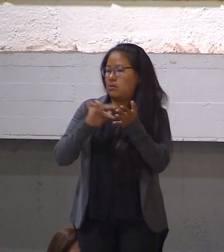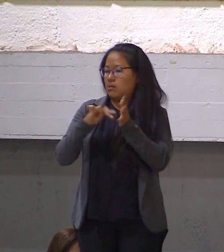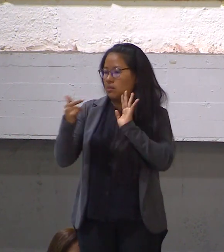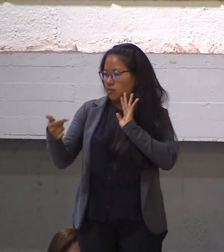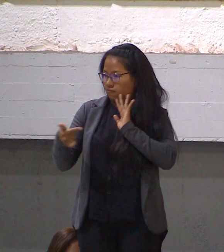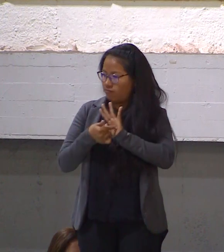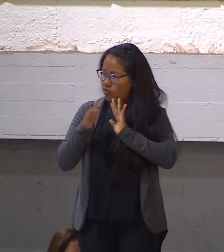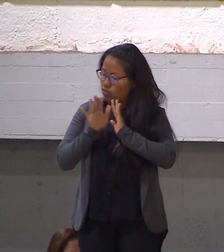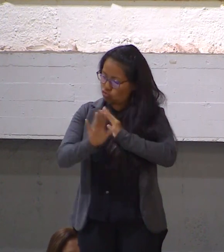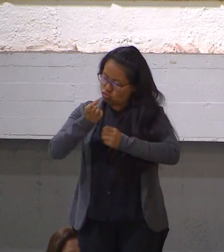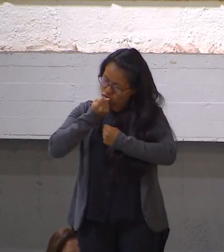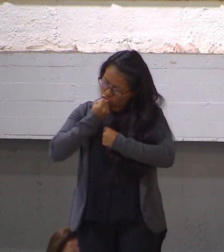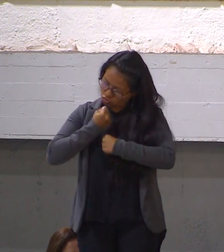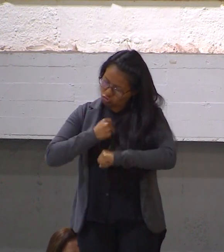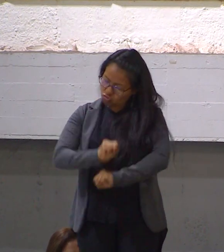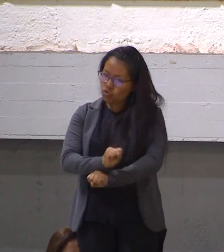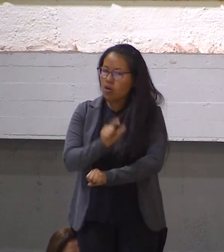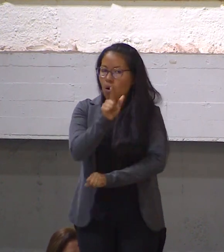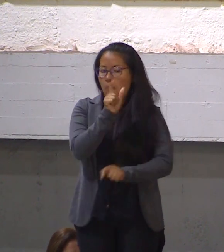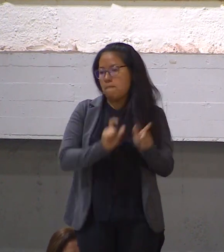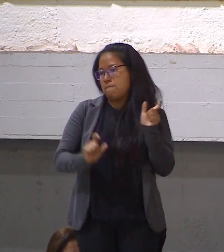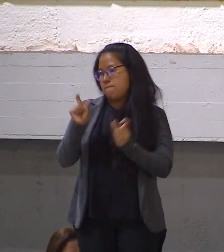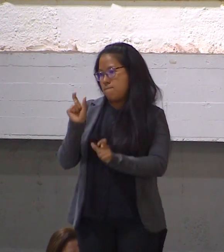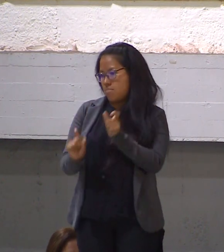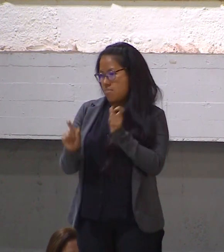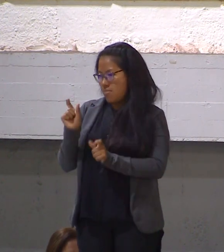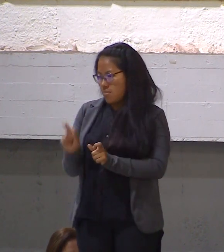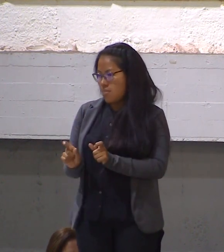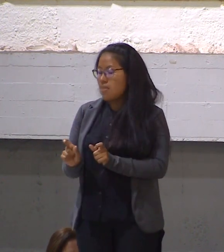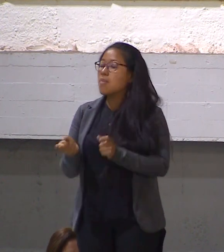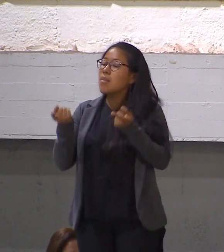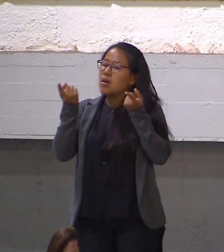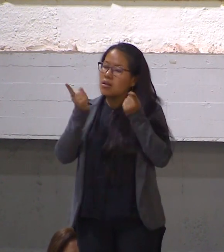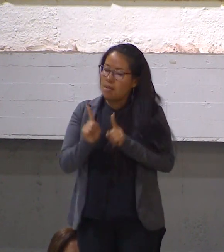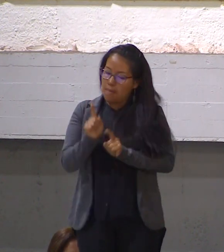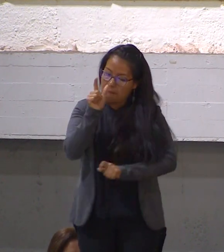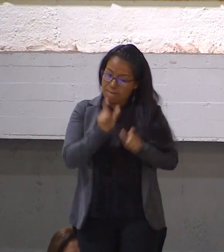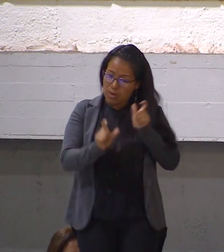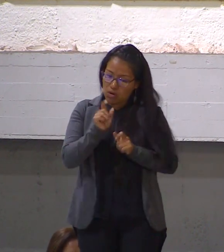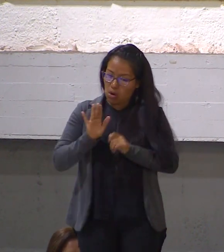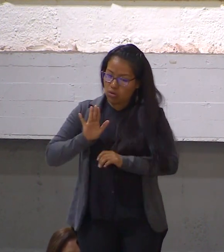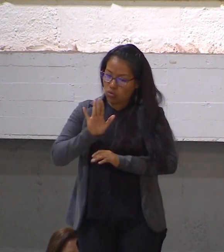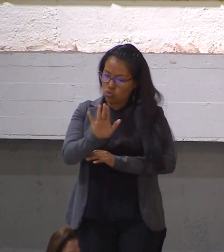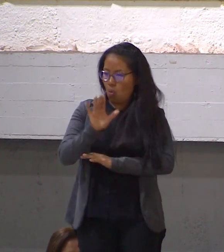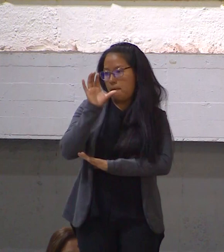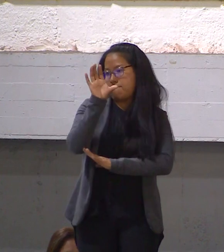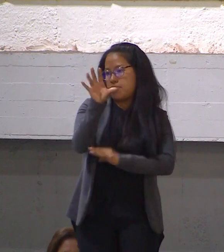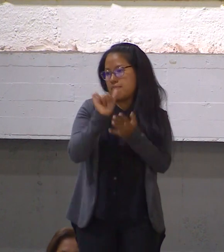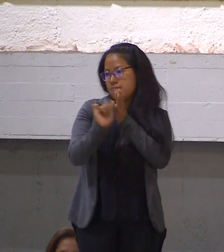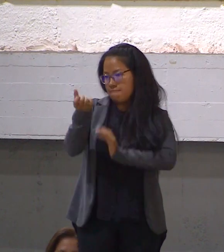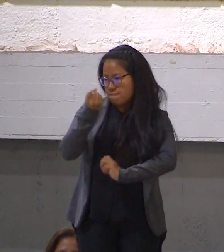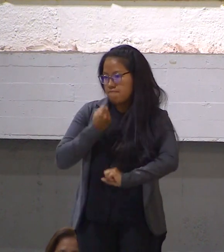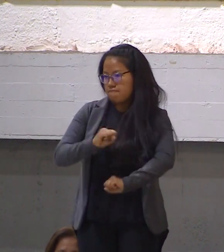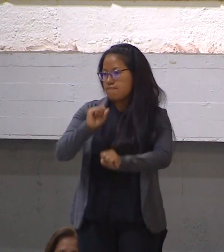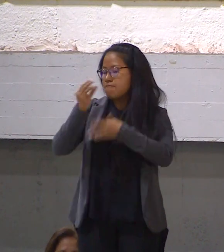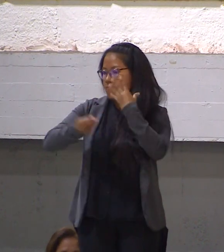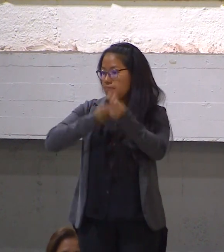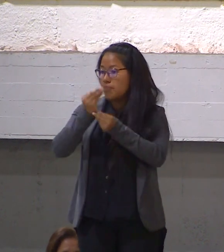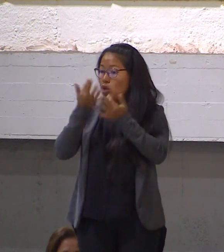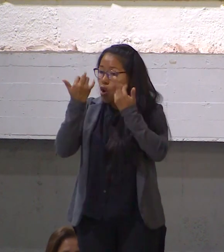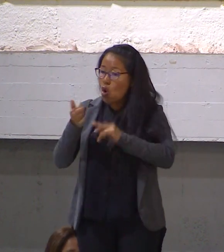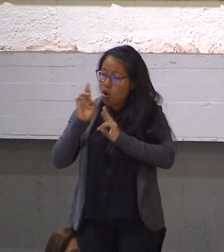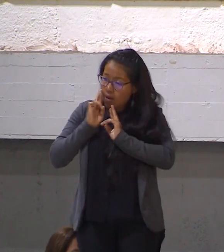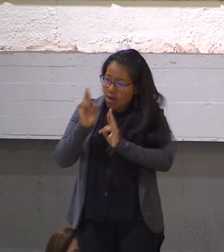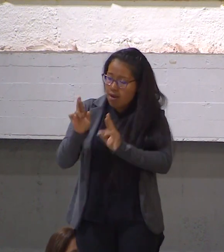esfuerzo que hemos hecho muchos y que muchos que nos han antecedido han hecho en nuestro país reconocerlo hoy es